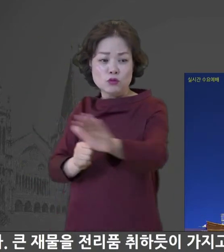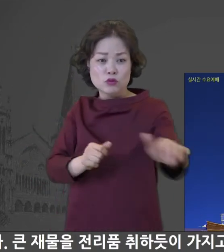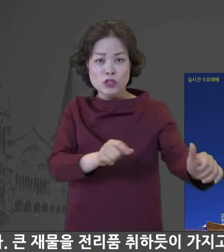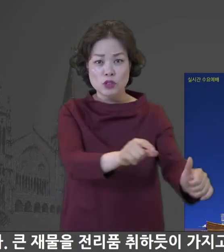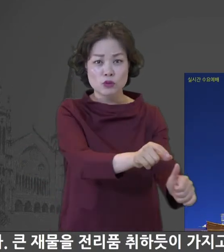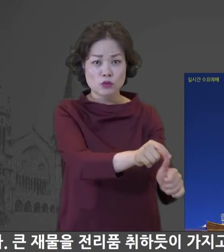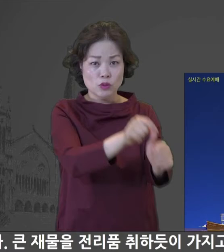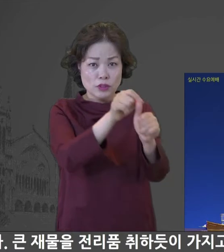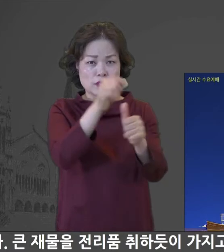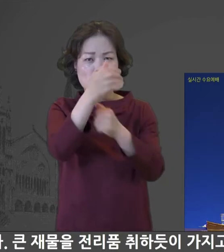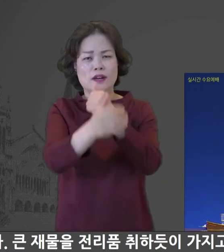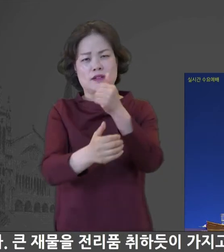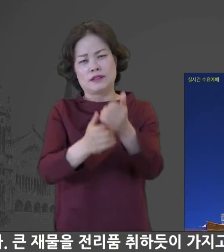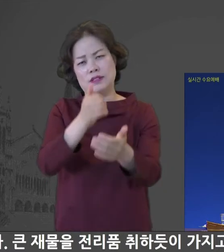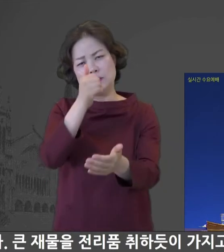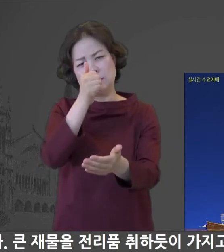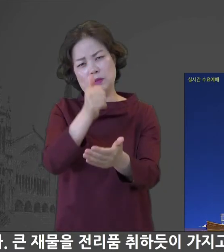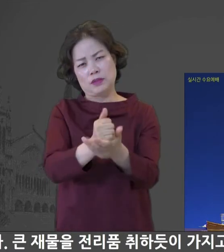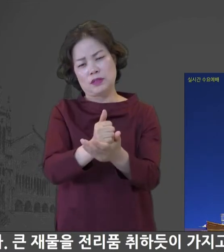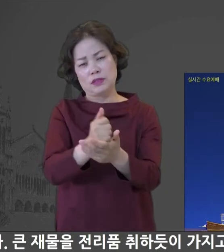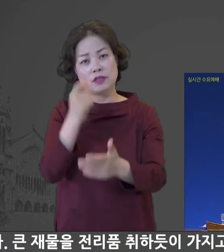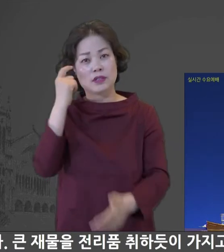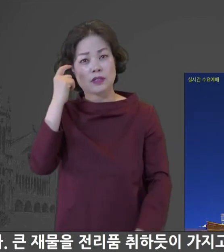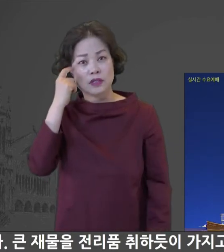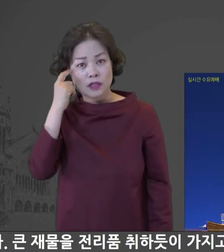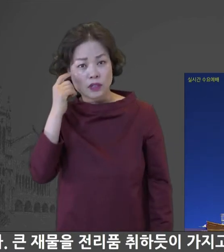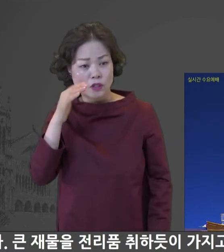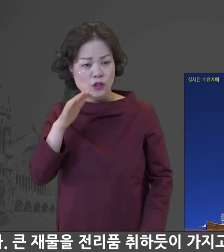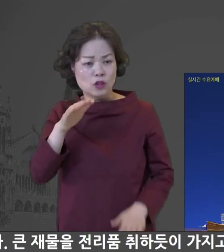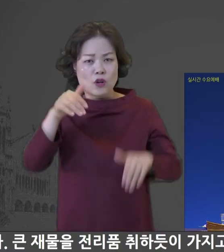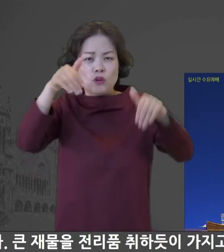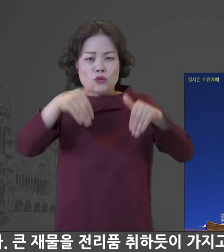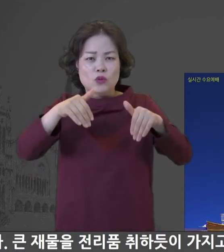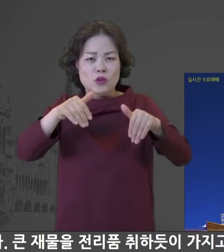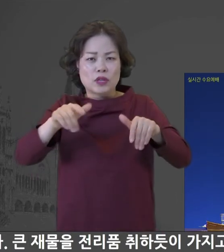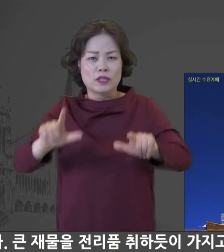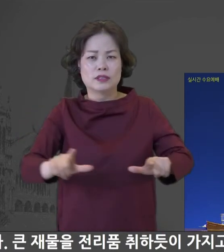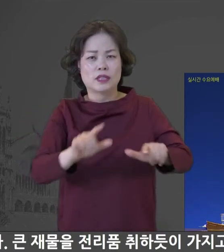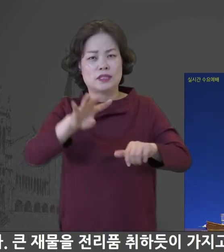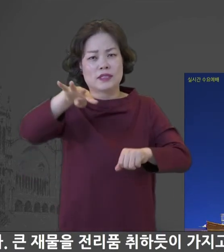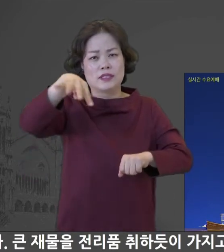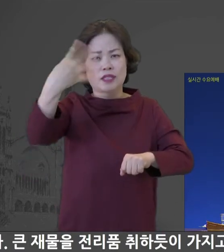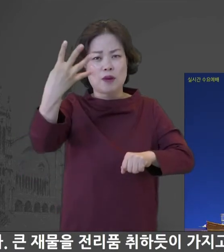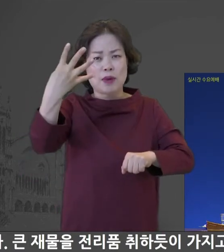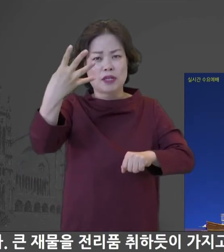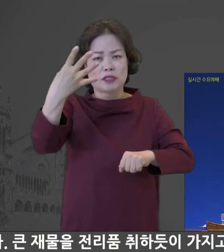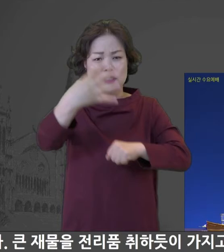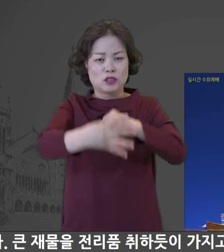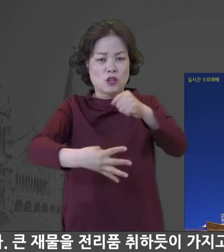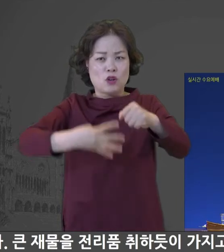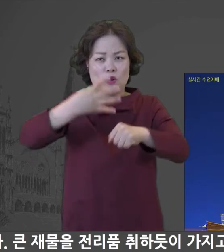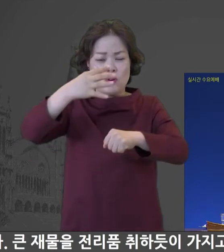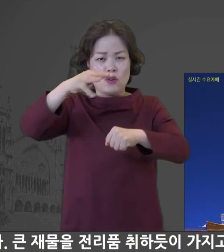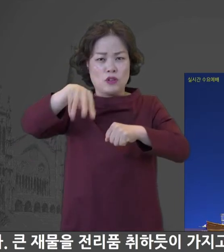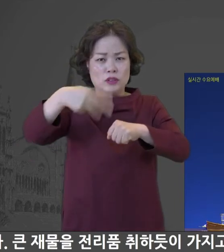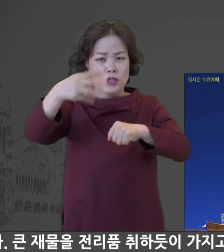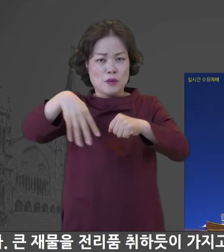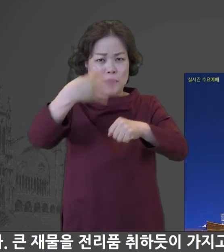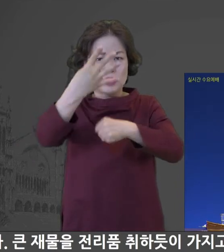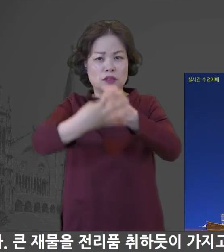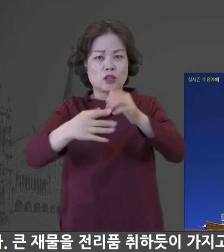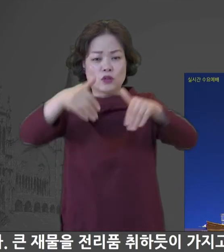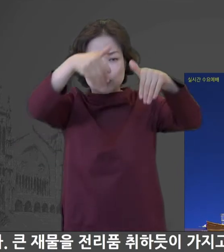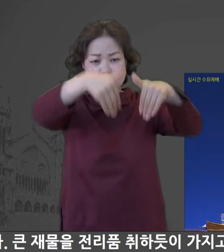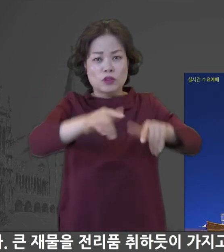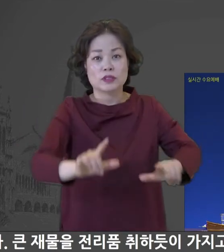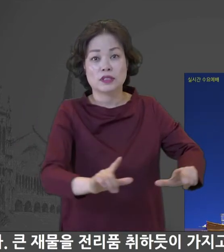구원하시는 하나님이라고 생각했을 것 같은데 그들이 노예 생활을 400여 년 동안 하면서 200년, 300년, 400년 노예 생활을